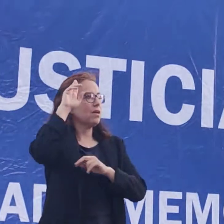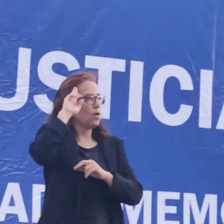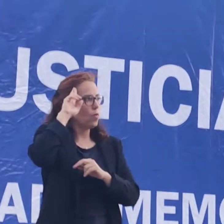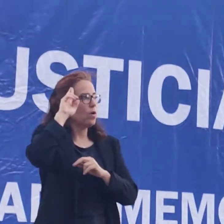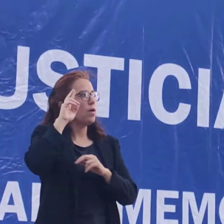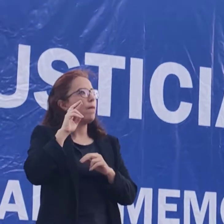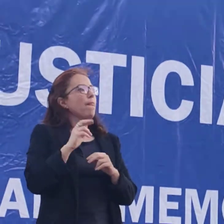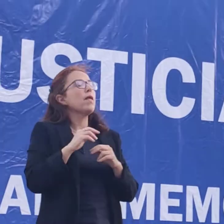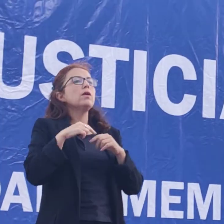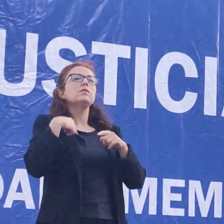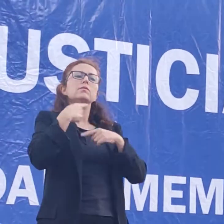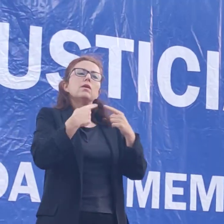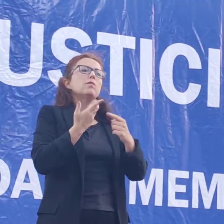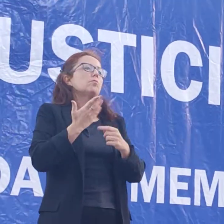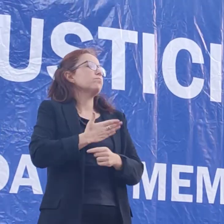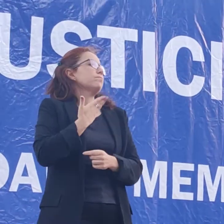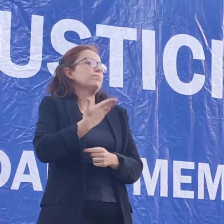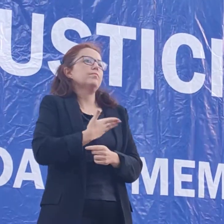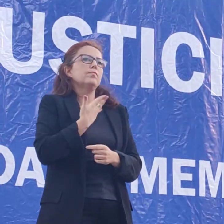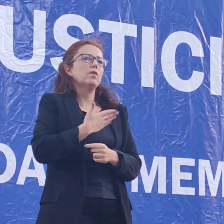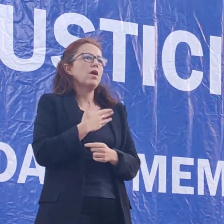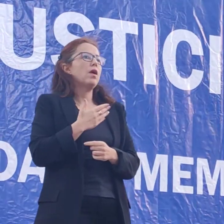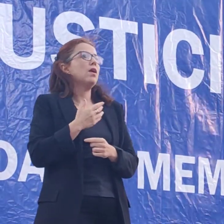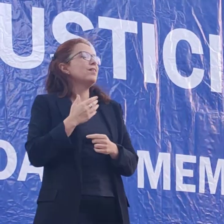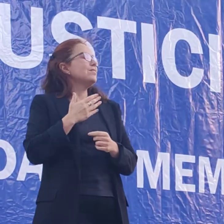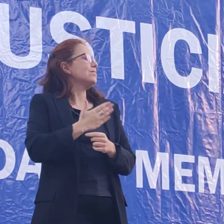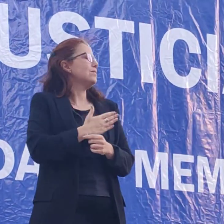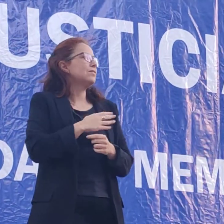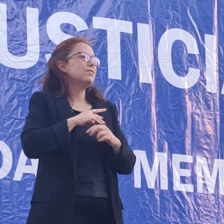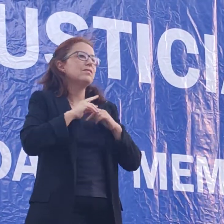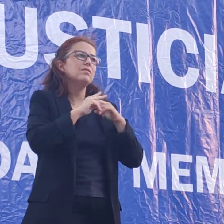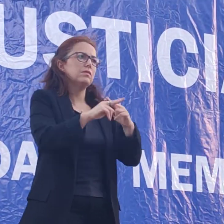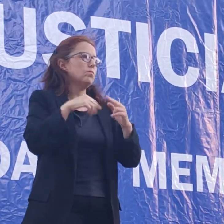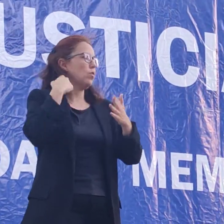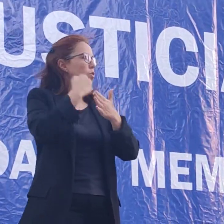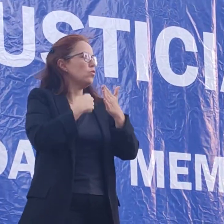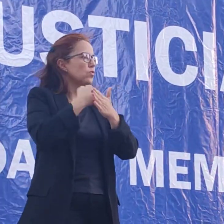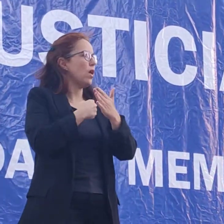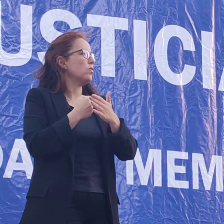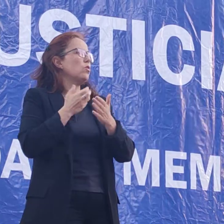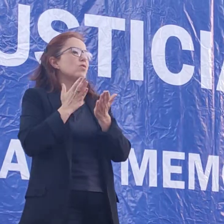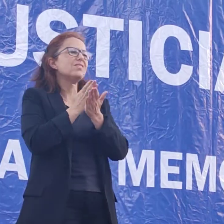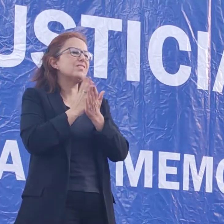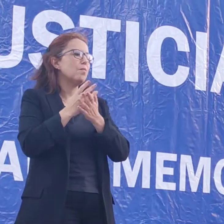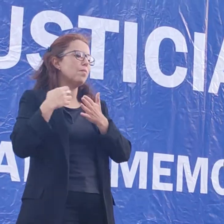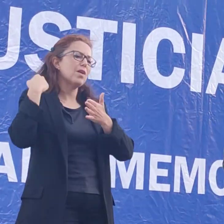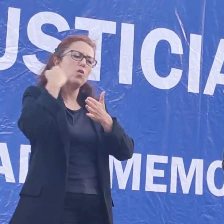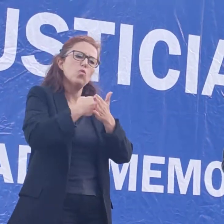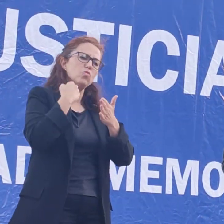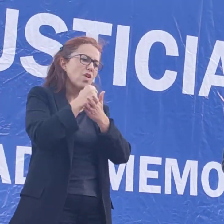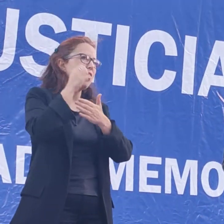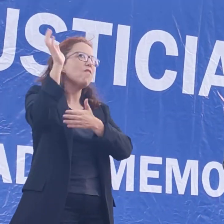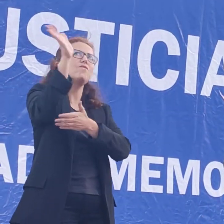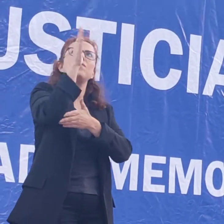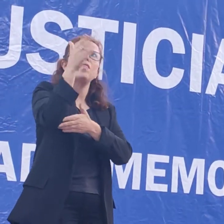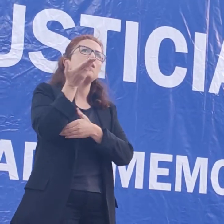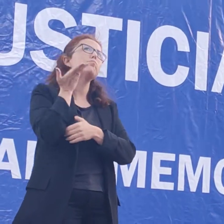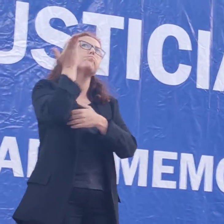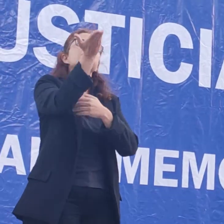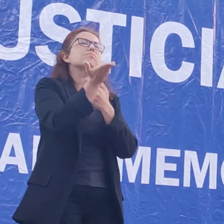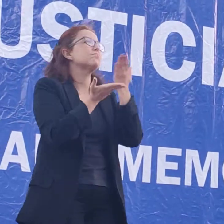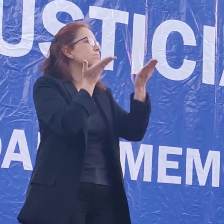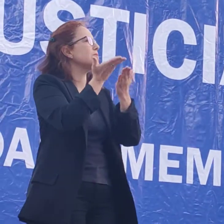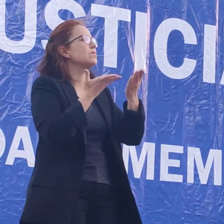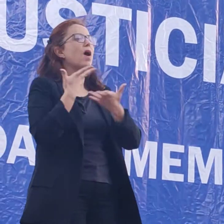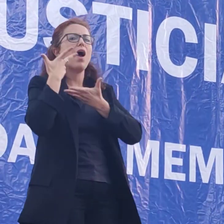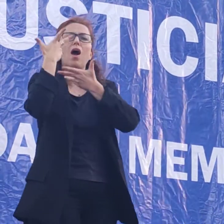quienes seguimos reclamando, seguimos batallando, con nuestras banderas de lucha desplegadas al viento, apoyando todas las